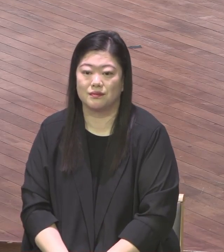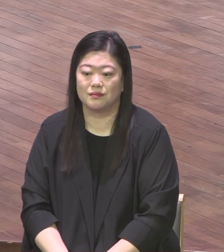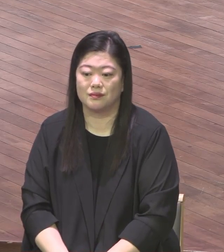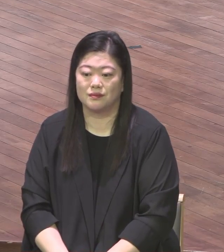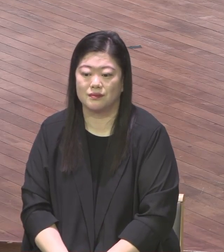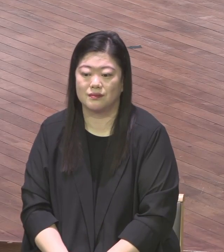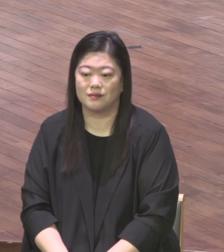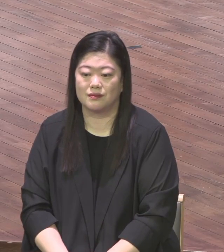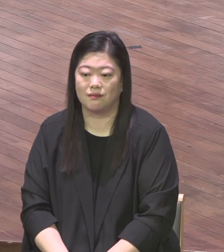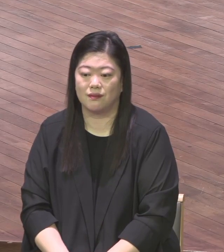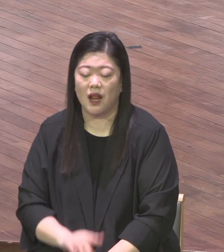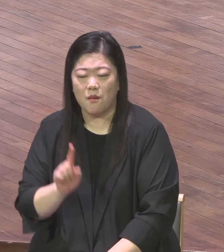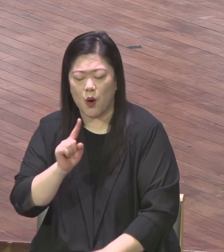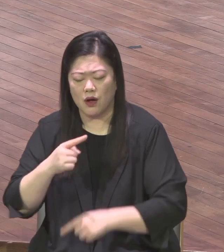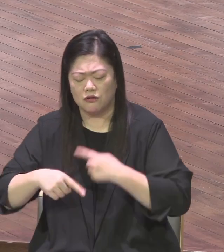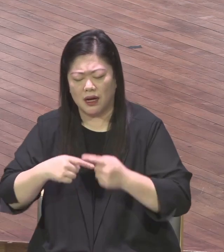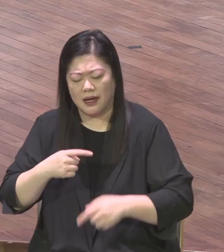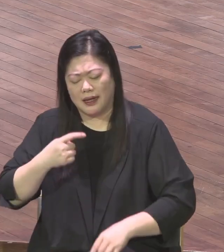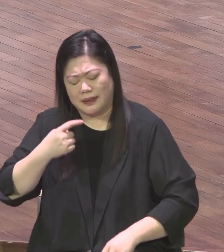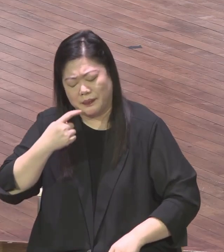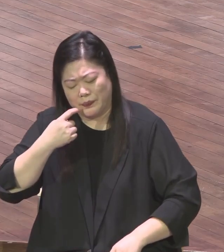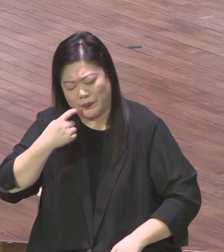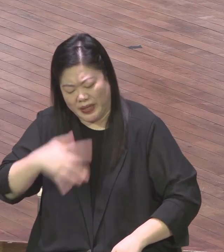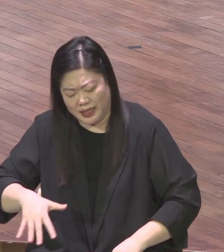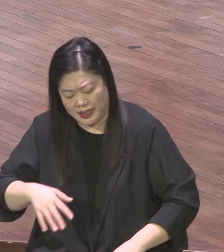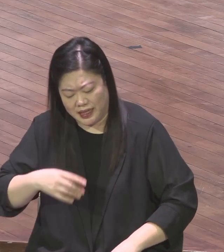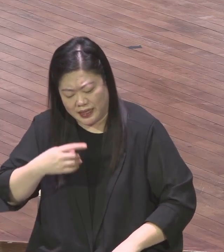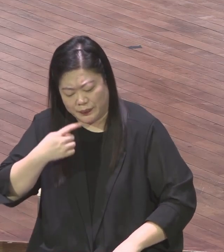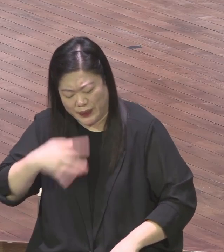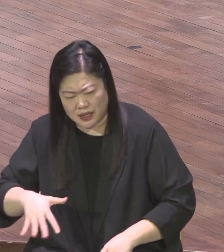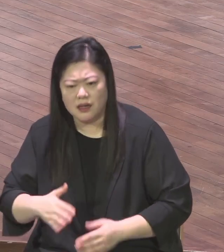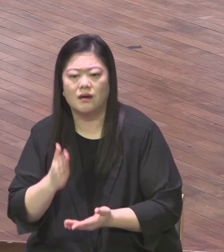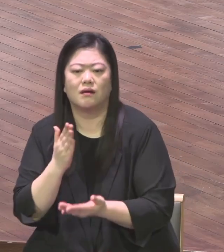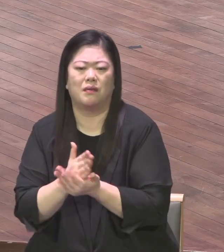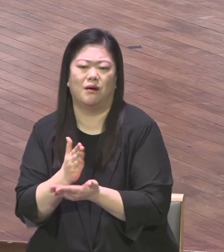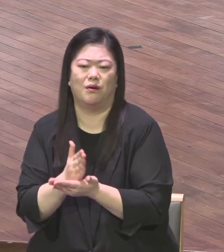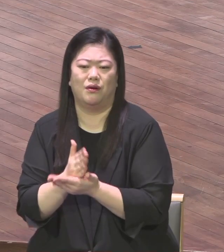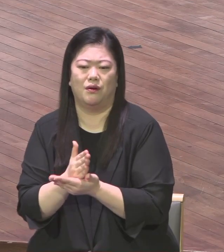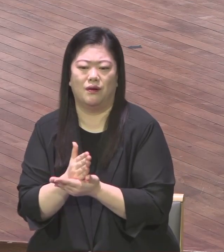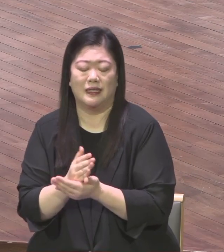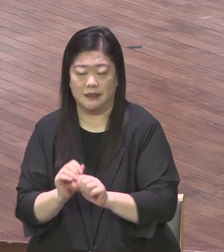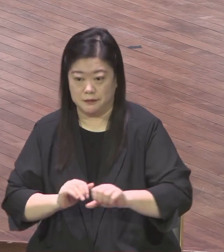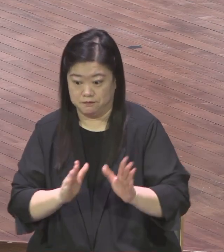아쉬움이 남지 않는 삶을 살기 위해서 새로운 의식을 가지게 되지요.